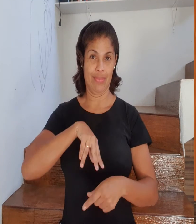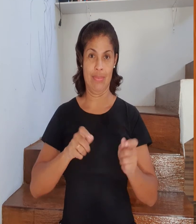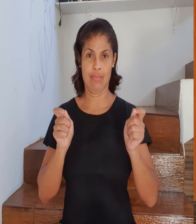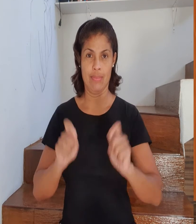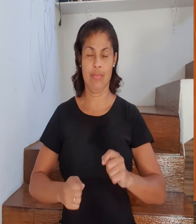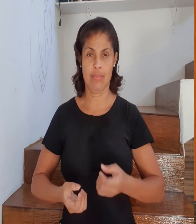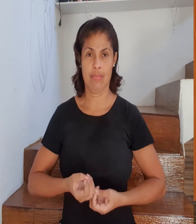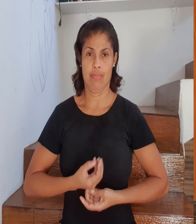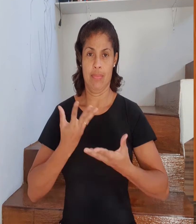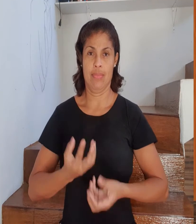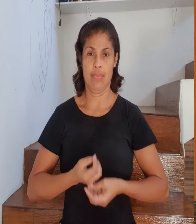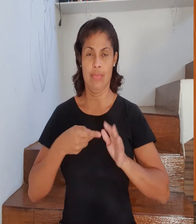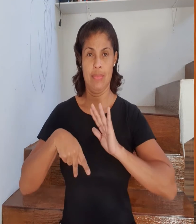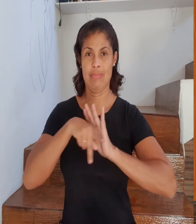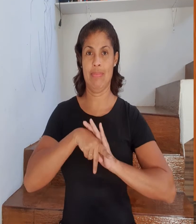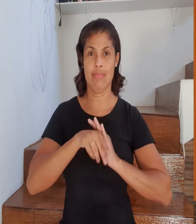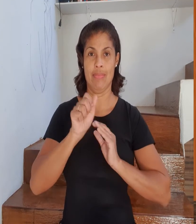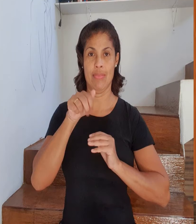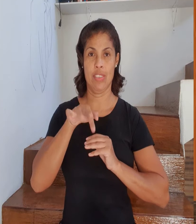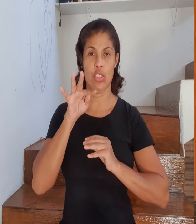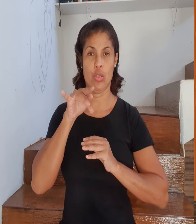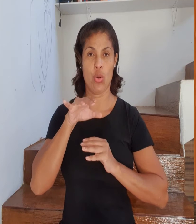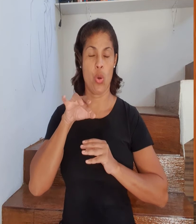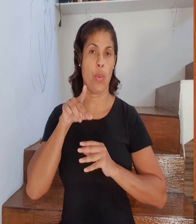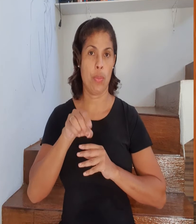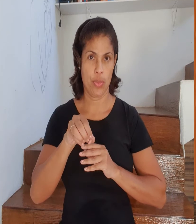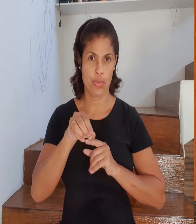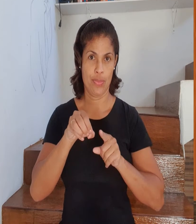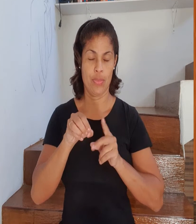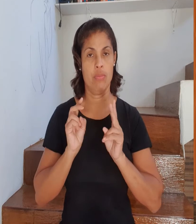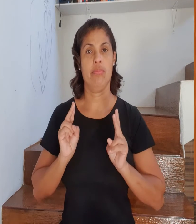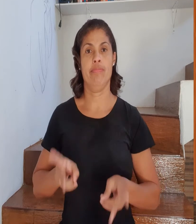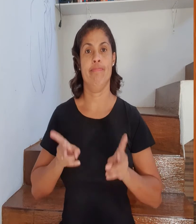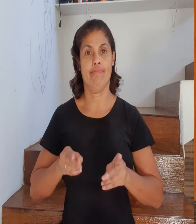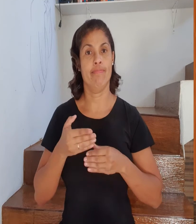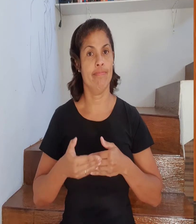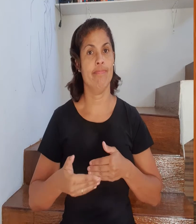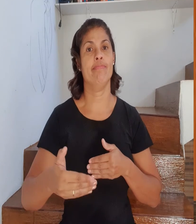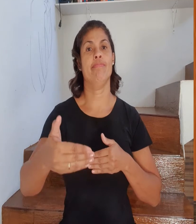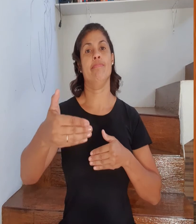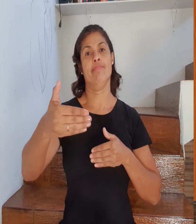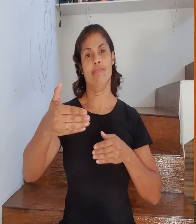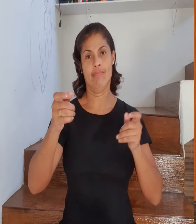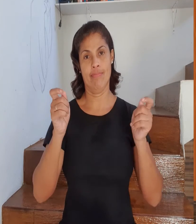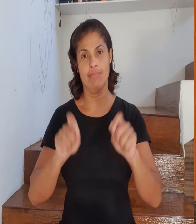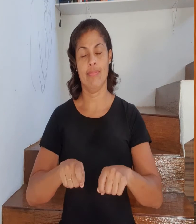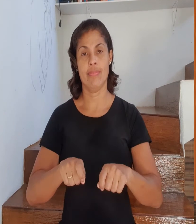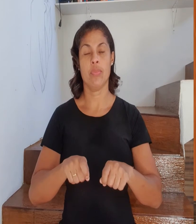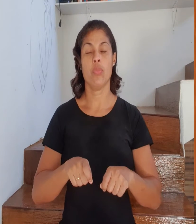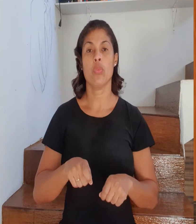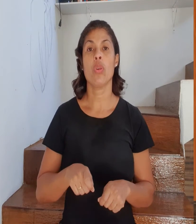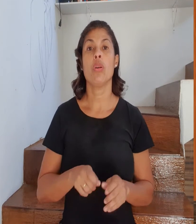adquire capacidade de produzir seus próprios anticorpos. Por isso mesmo, ela é permanente,